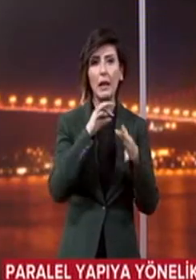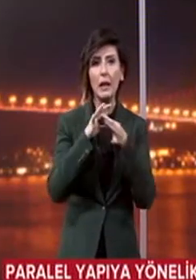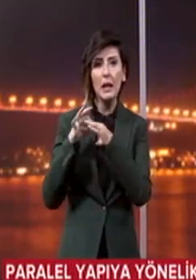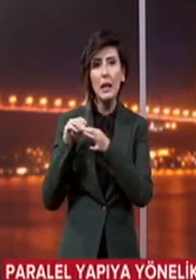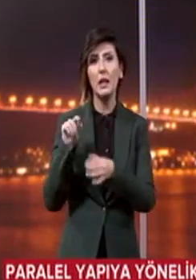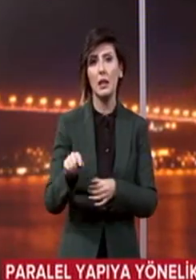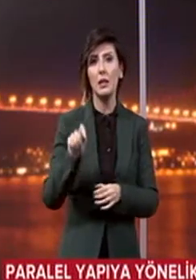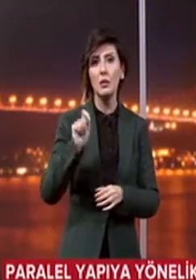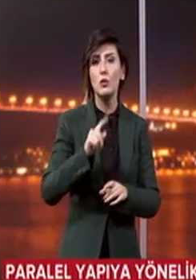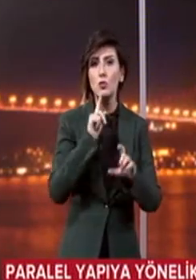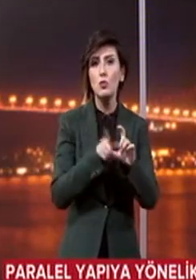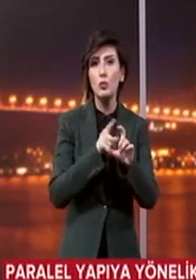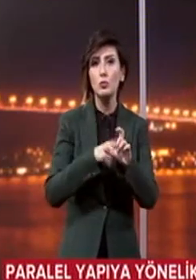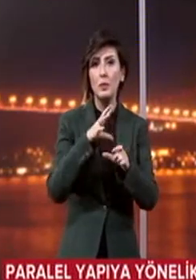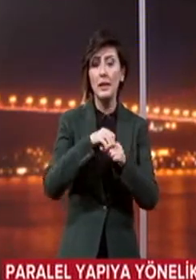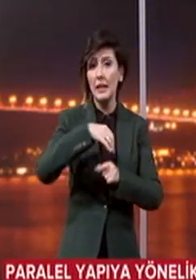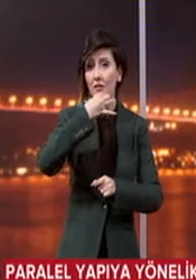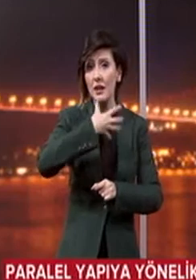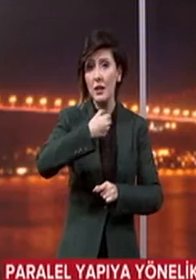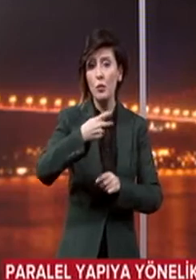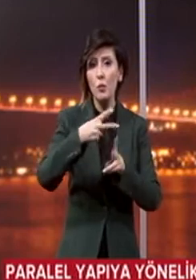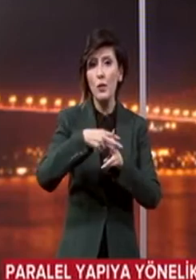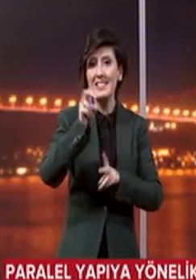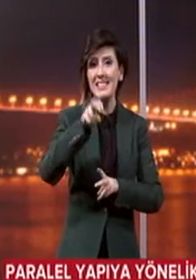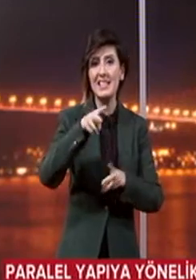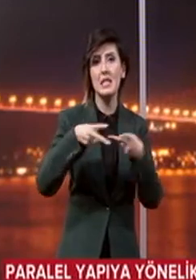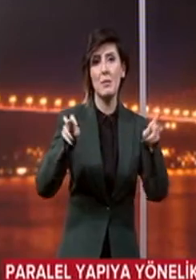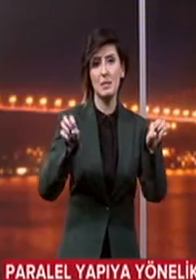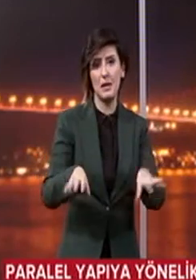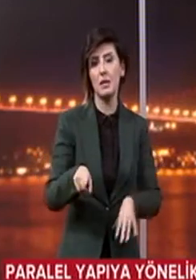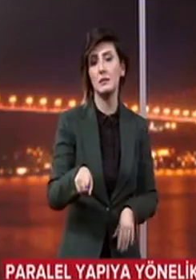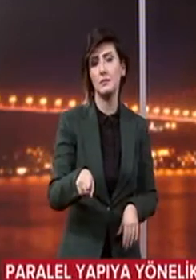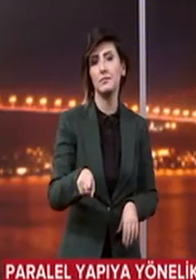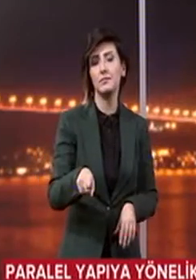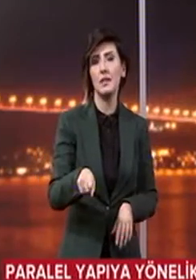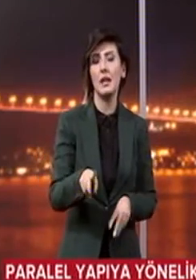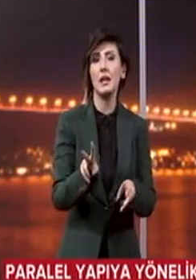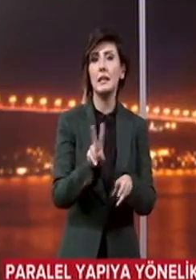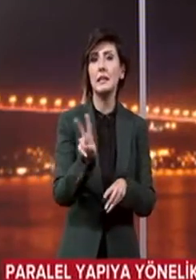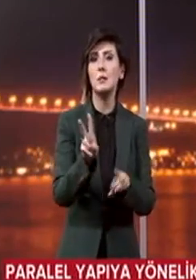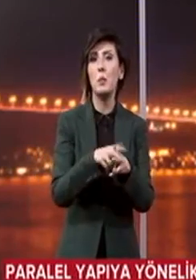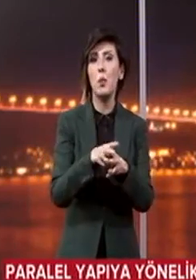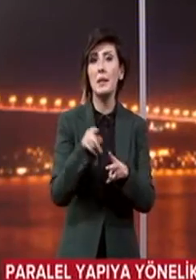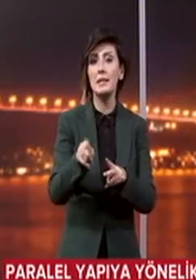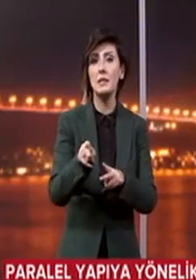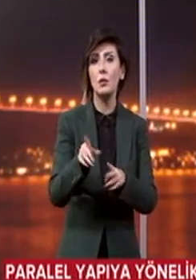yürütülen soruşturma kapsamında ifadeleri alınan polislerin 8'i serbest bırakıldı. 20 polis ise tutuklanma